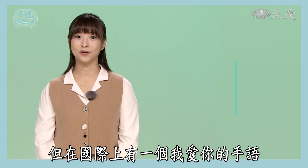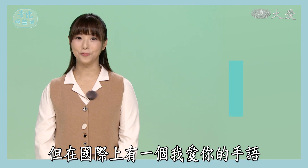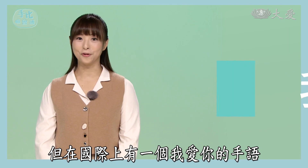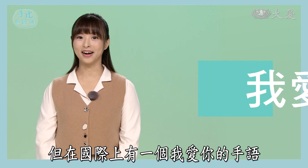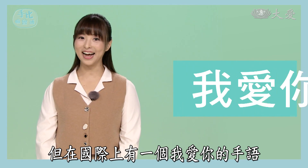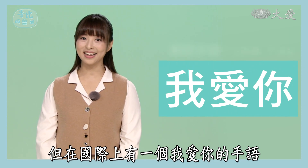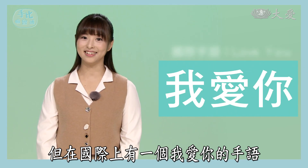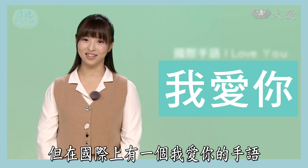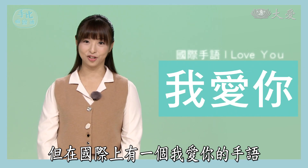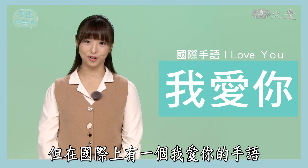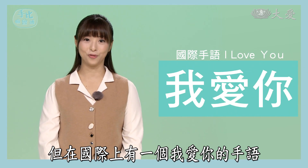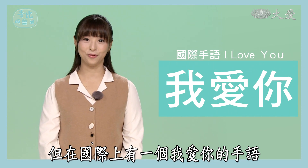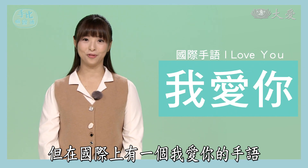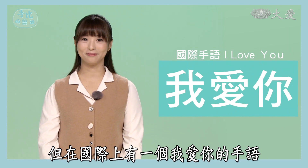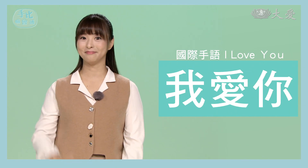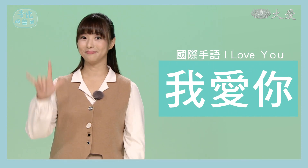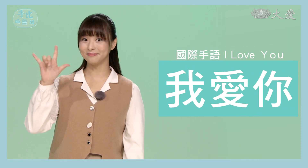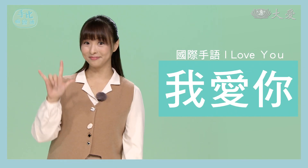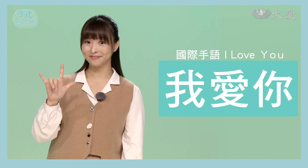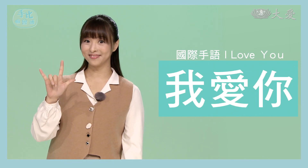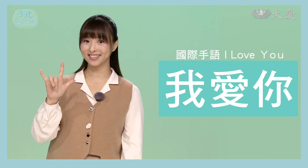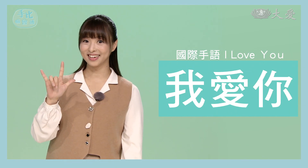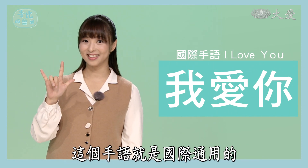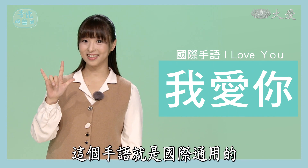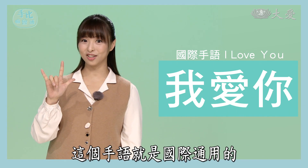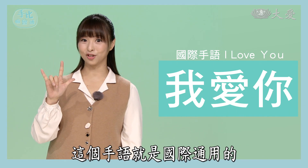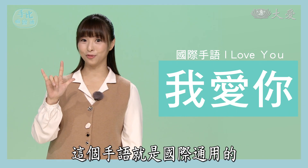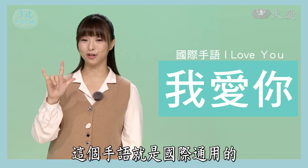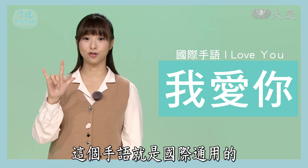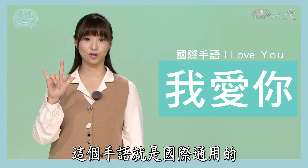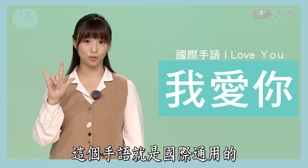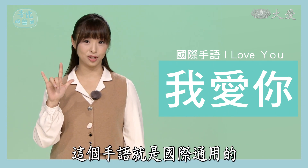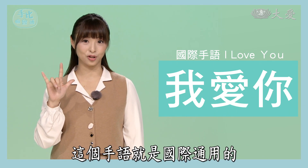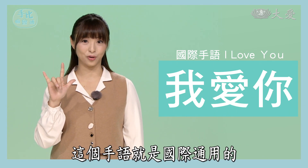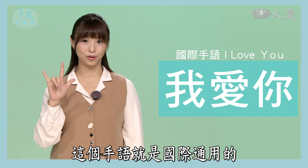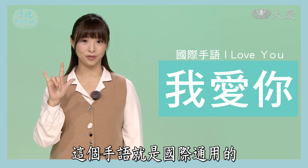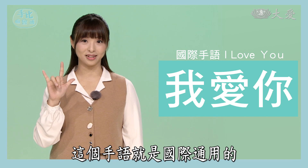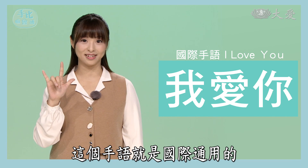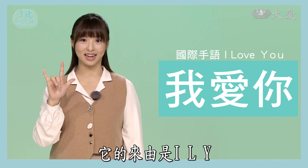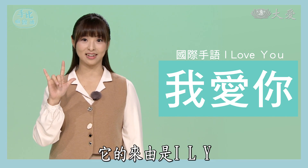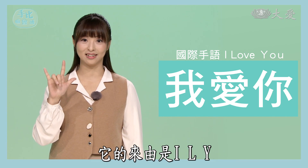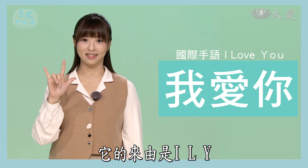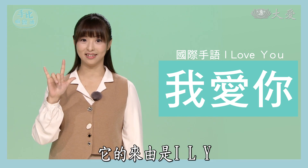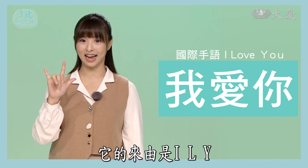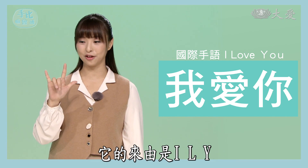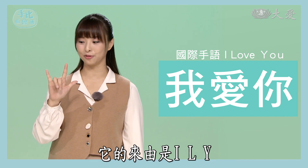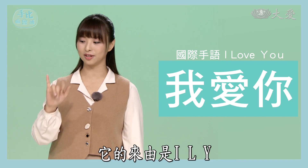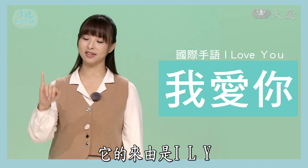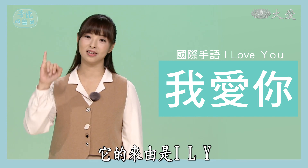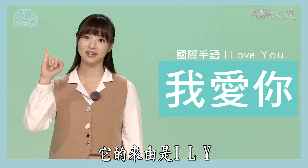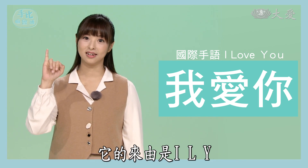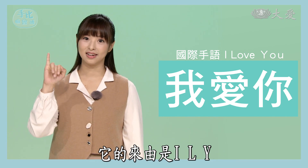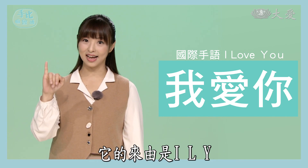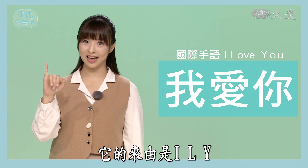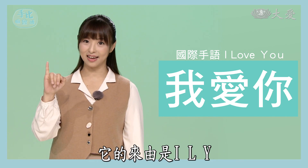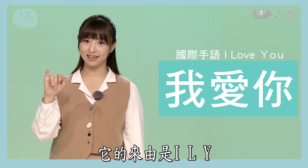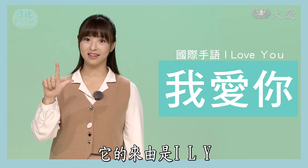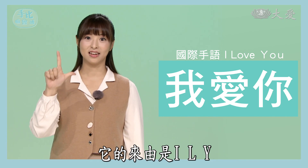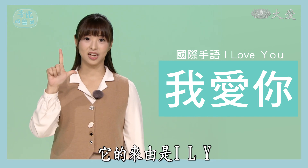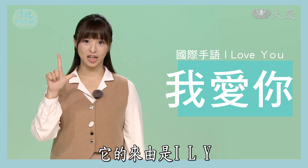我爱你的手语。这个手语呢，就是国际通用的。它的来由是 I